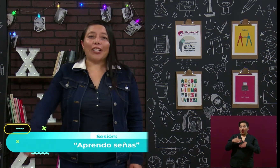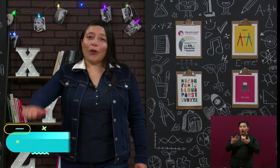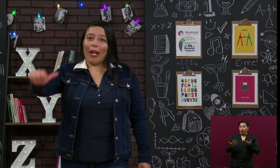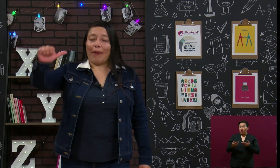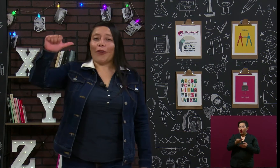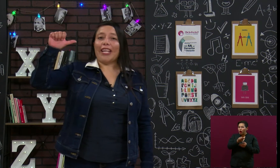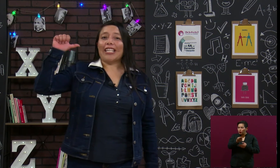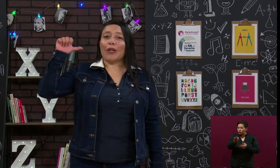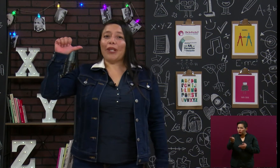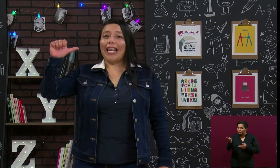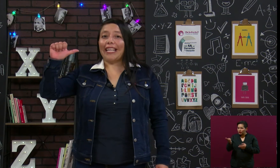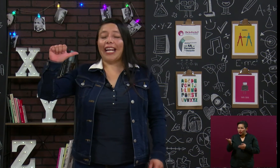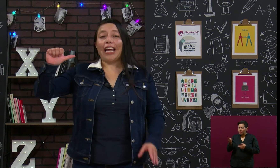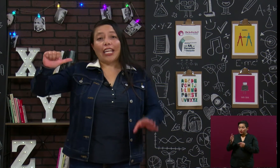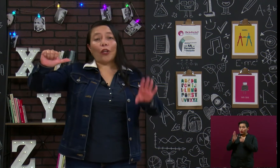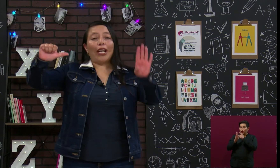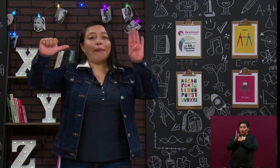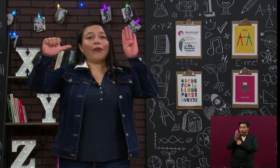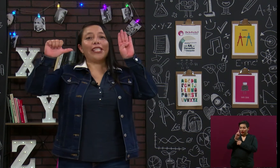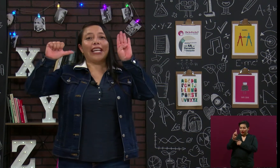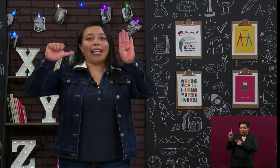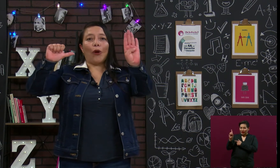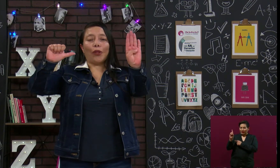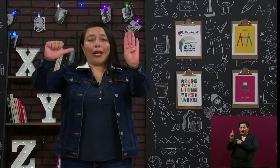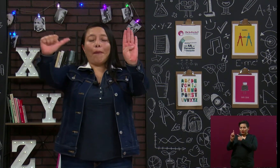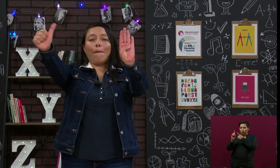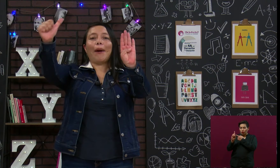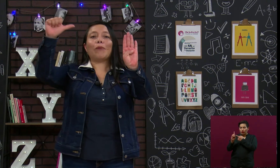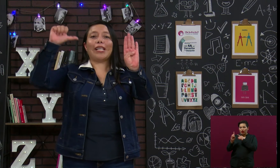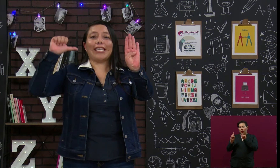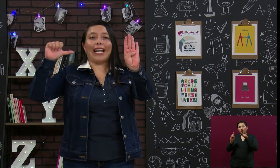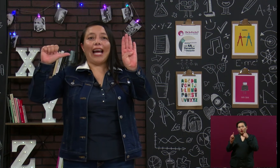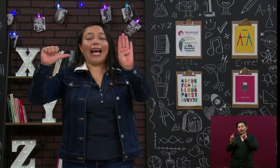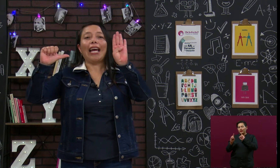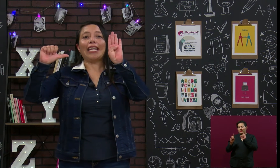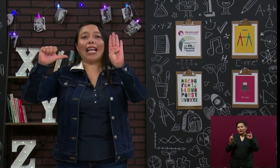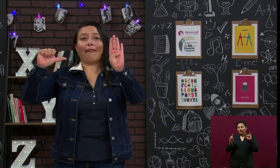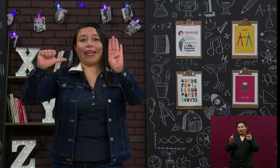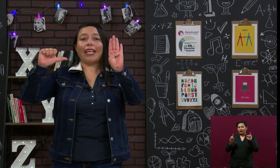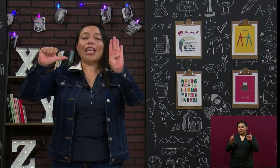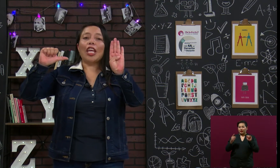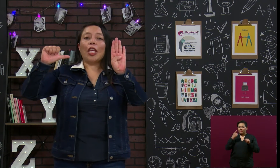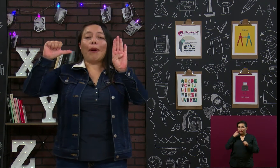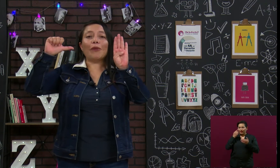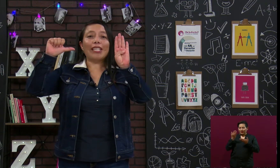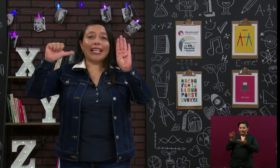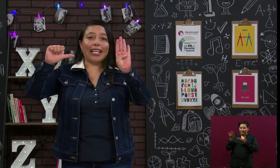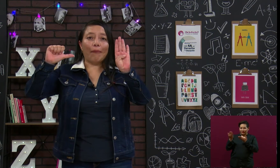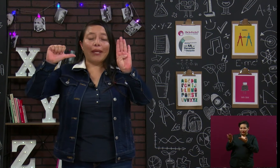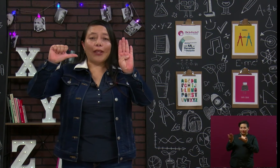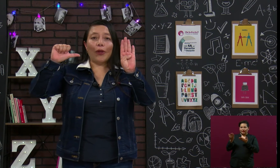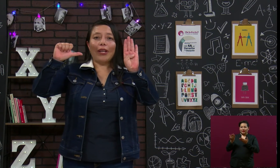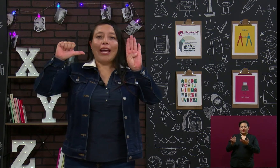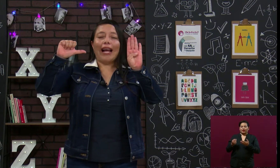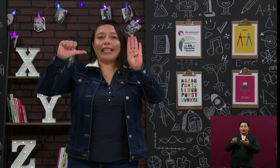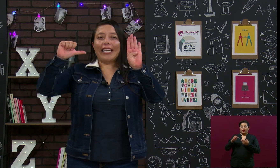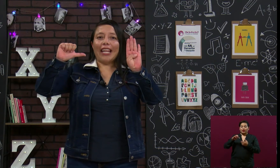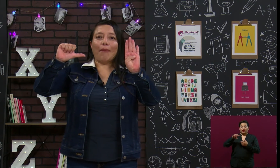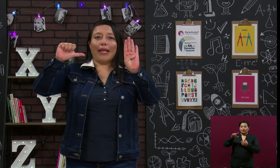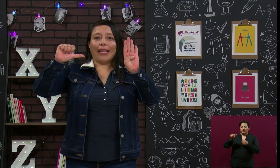a hacer con la mano derecha una letra y con la mano izquierda otra. Vamos a hacer la A y la B y vamos